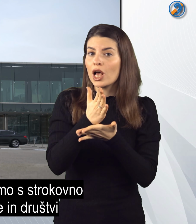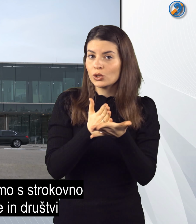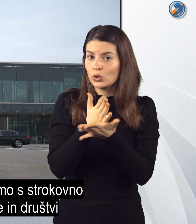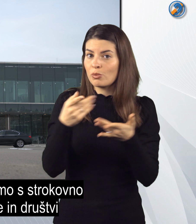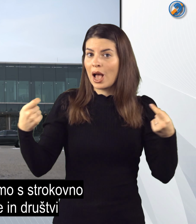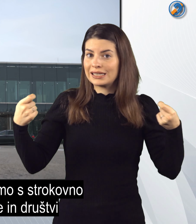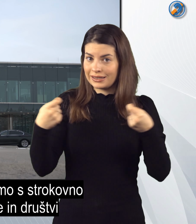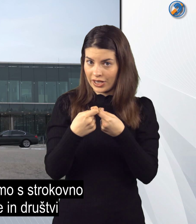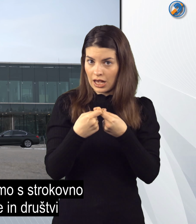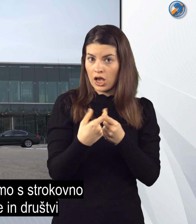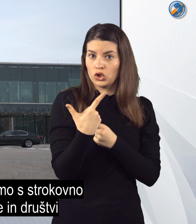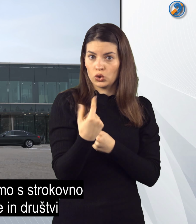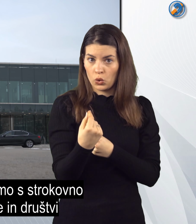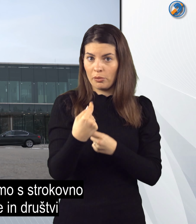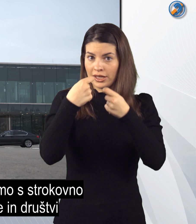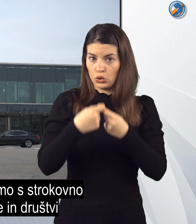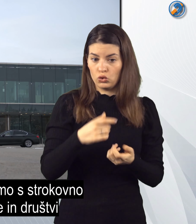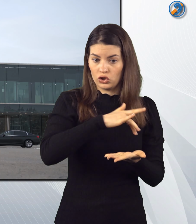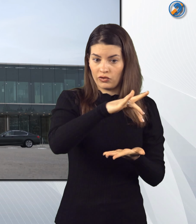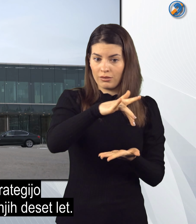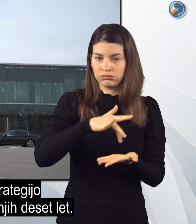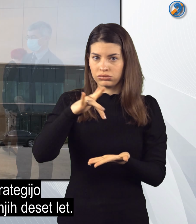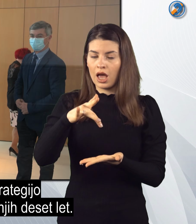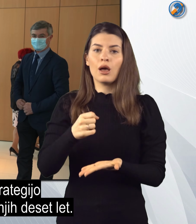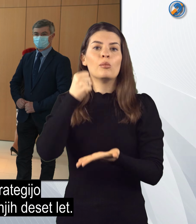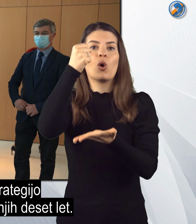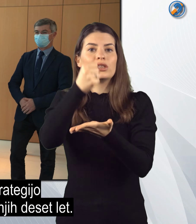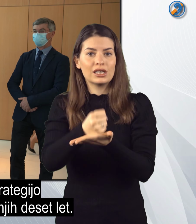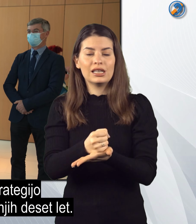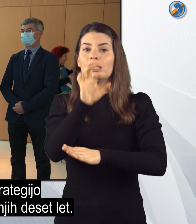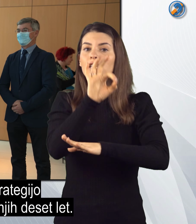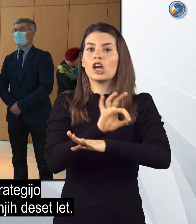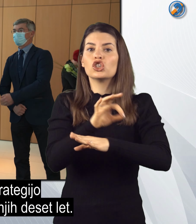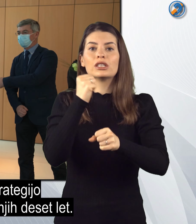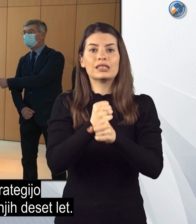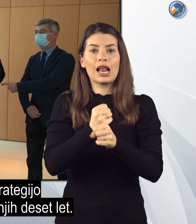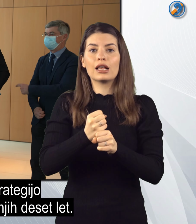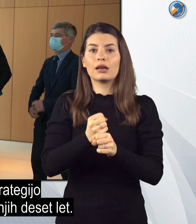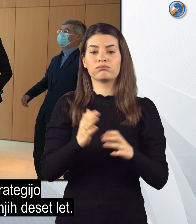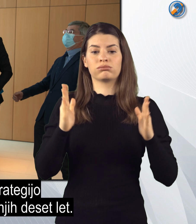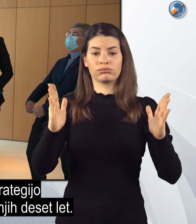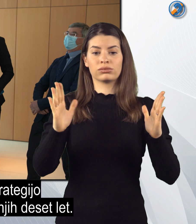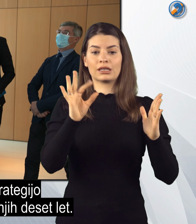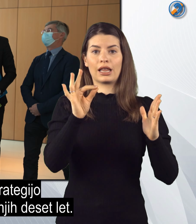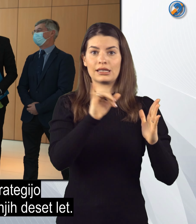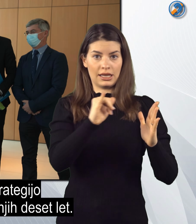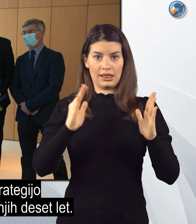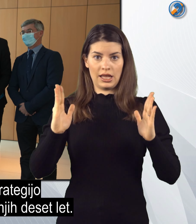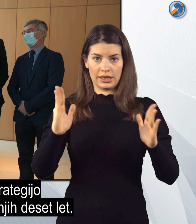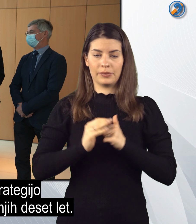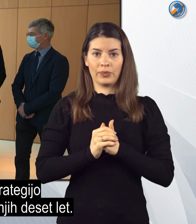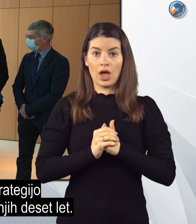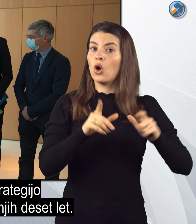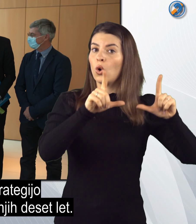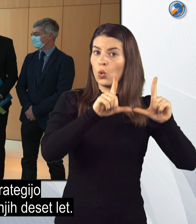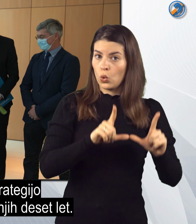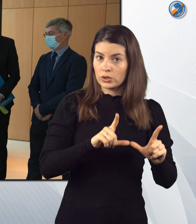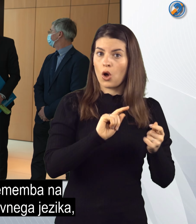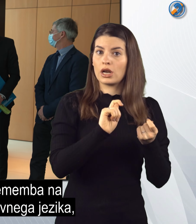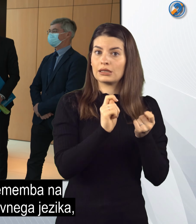službo zveze skupaj z društvi potrdili strategijo dela za naslednjih 10 let.